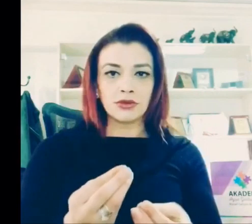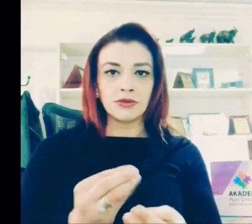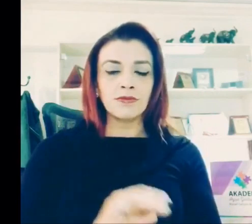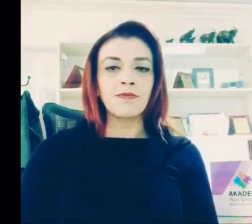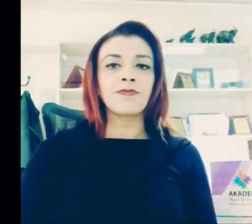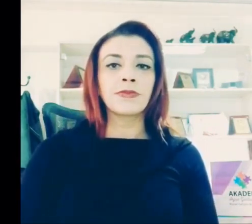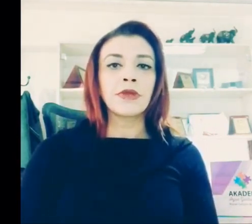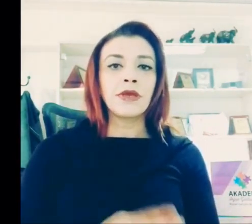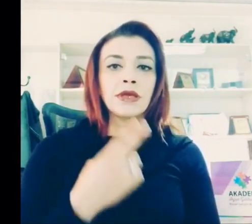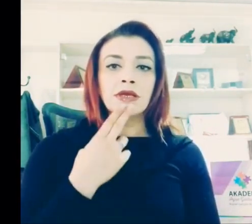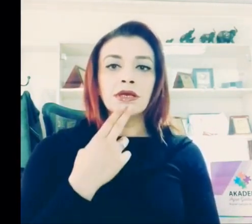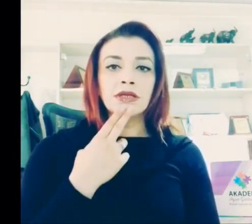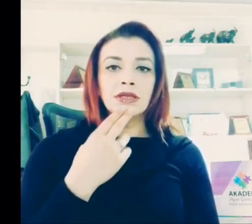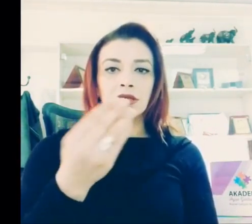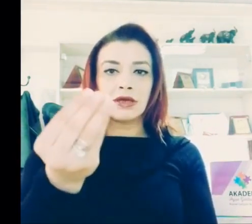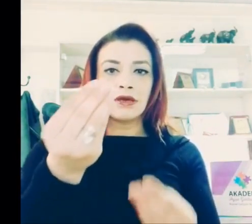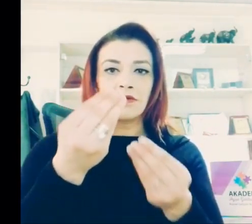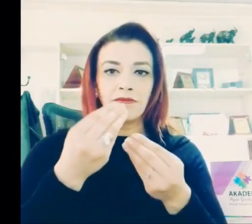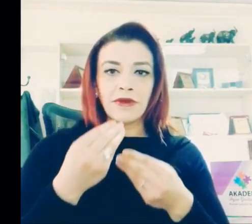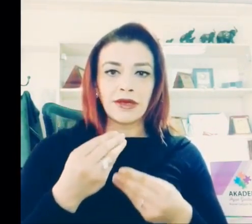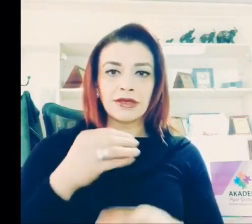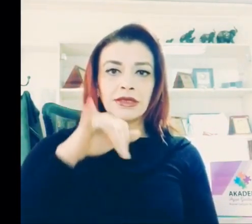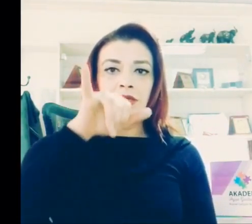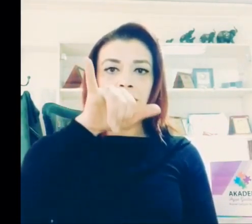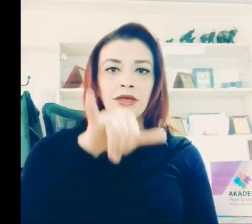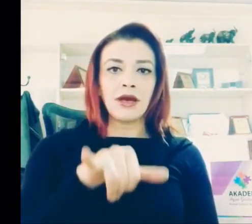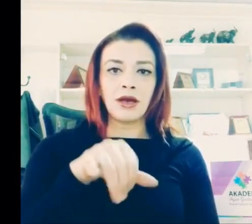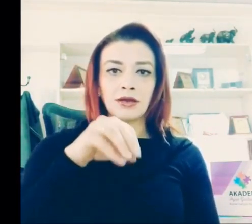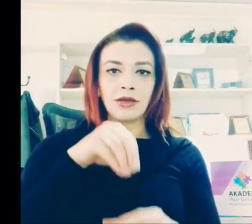olsun. Kadınlara verdiği